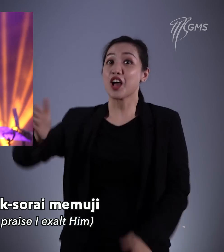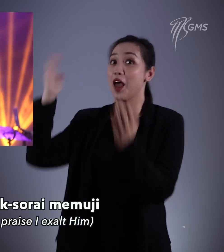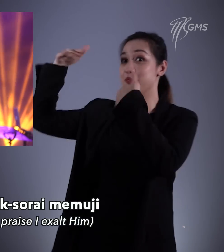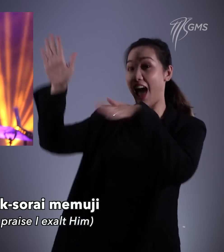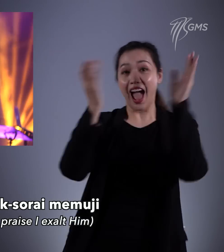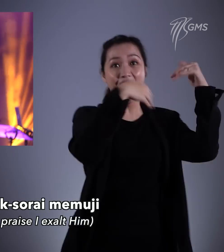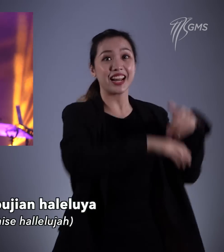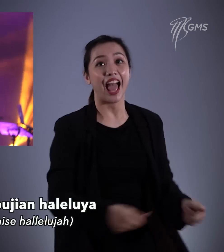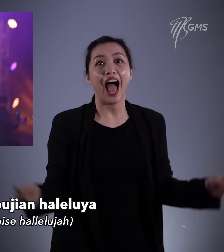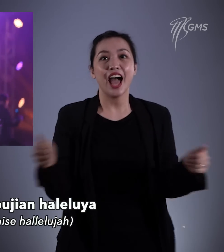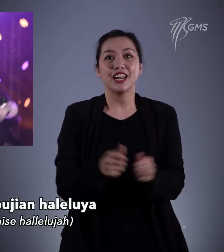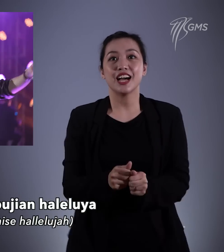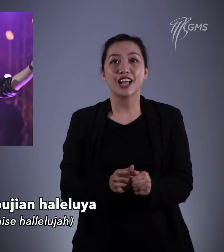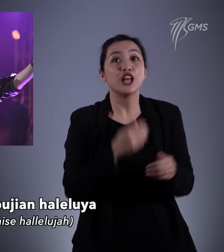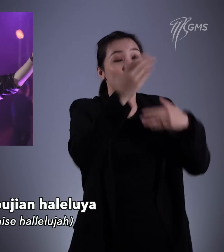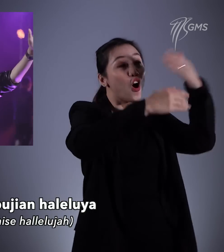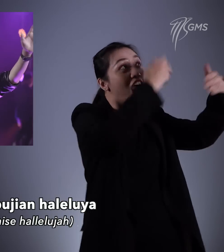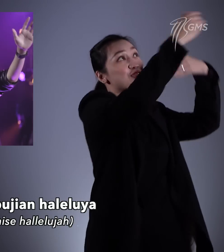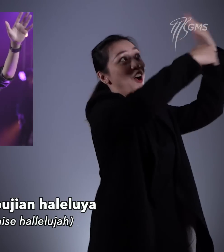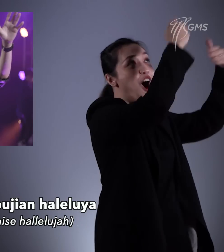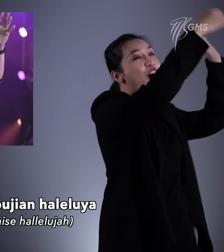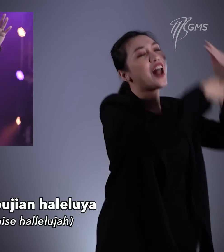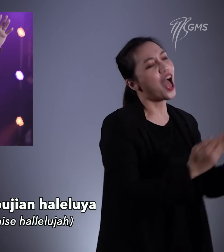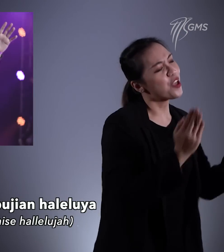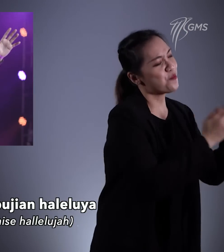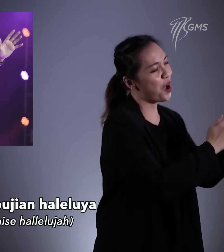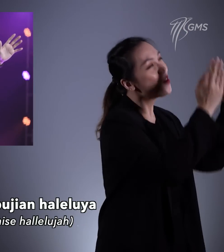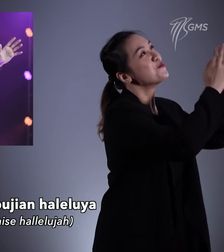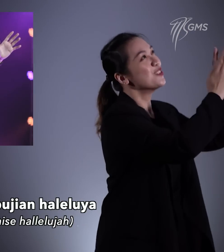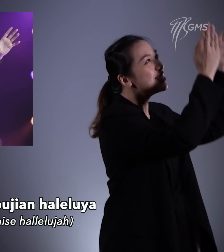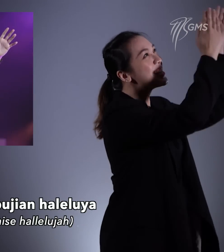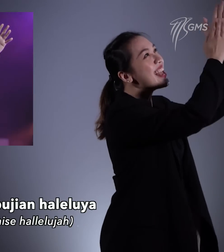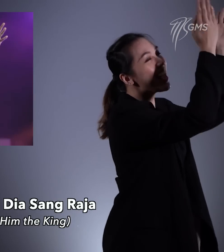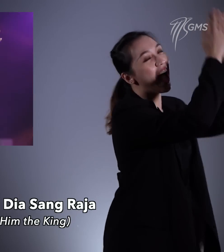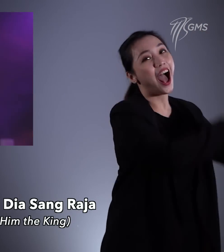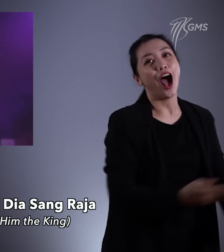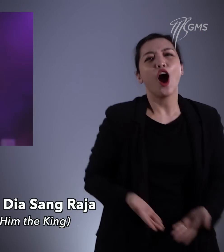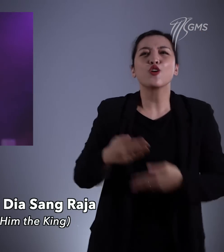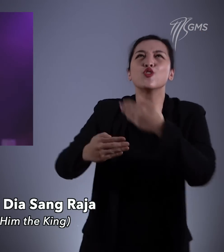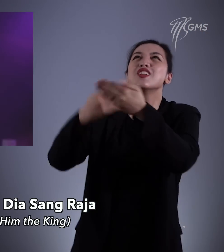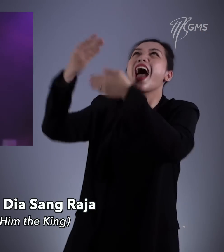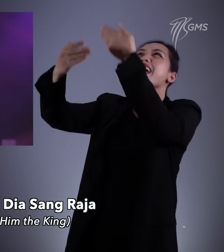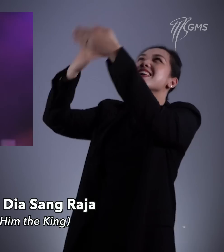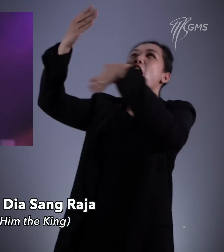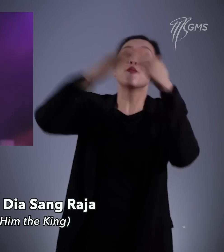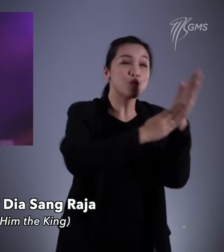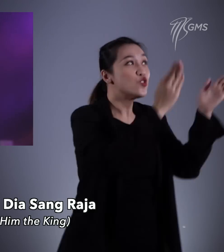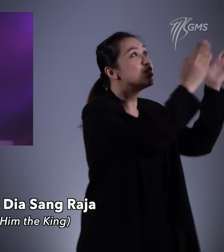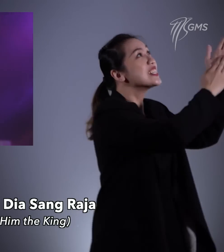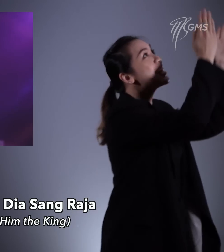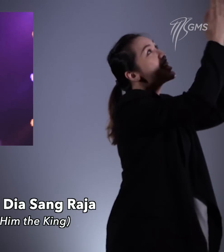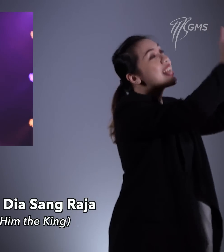sukacitaku kan menari, dengan sorak-sorai memuji, ku